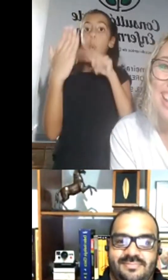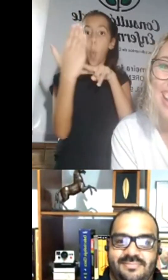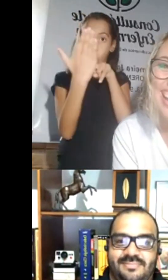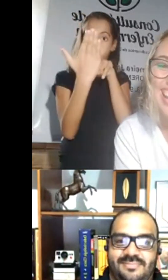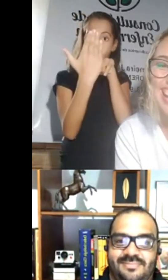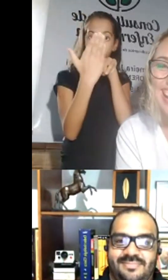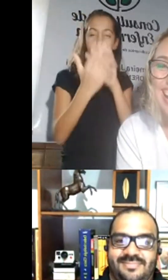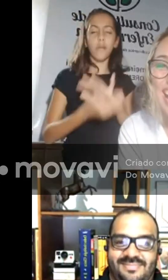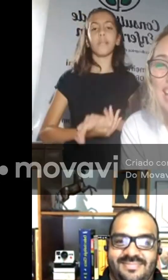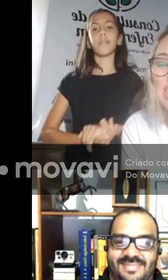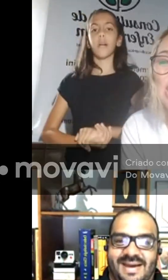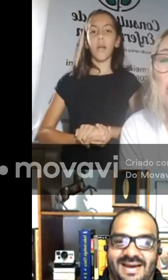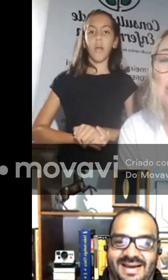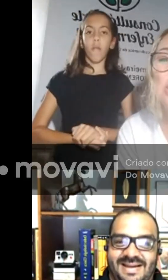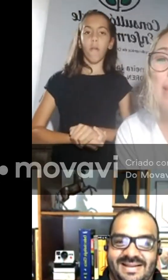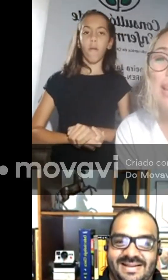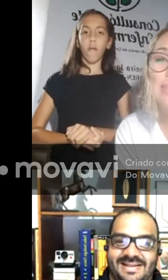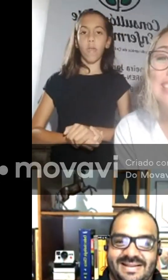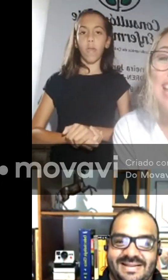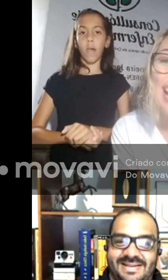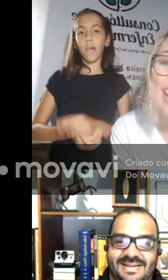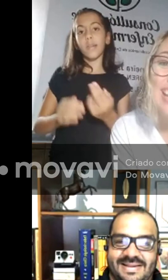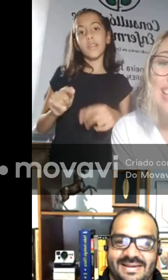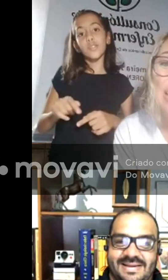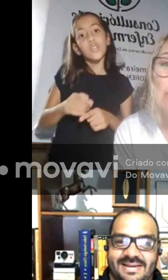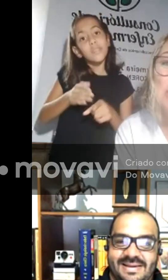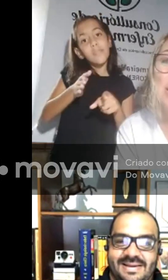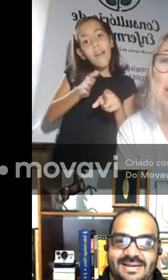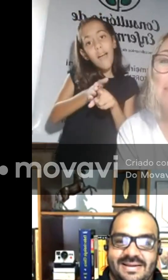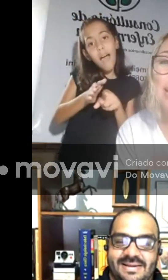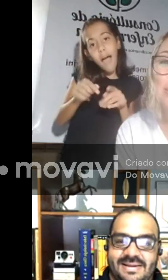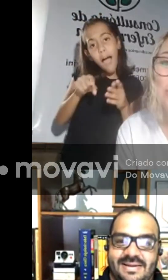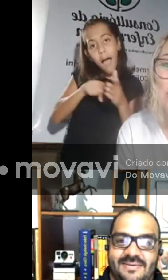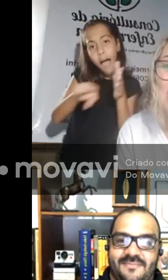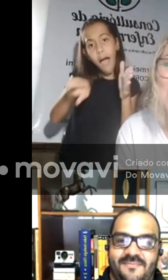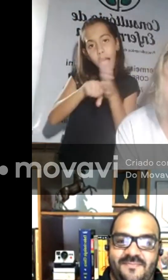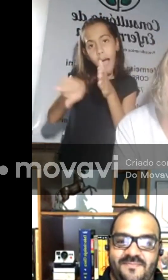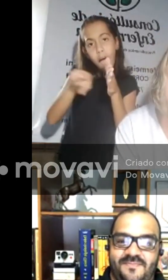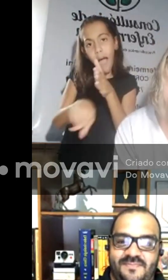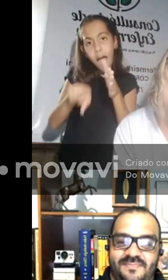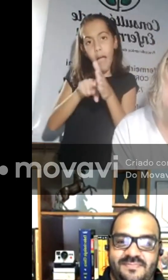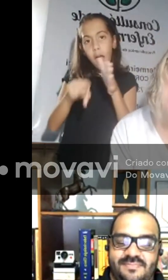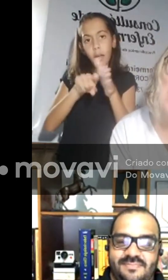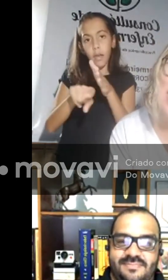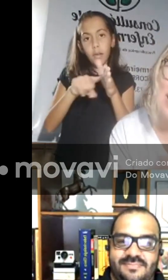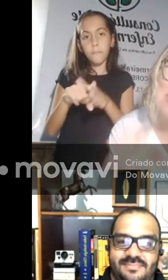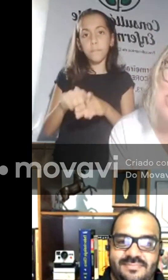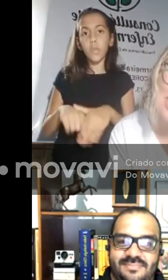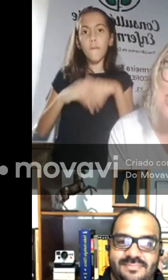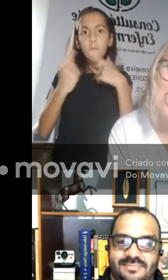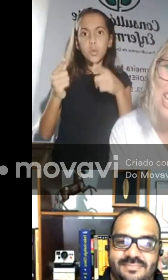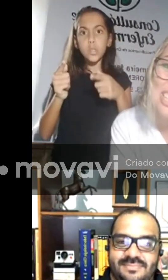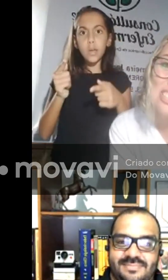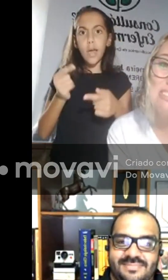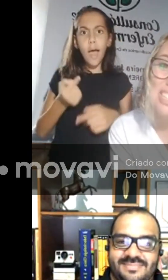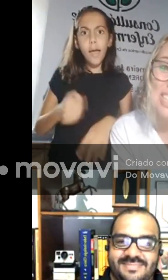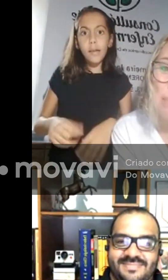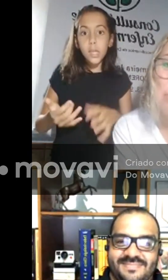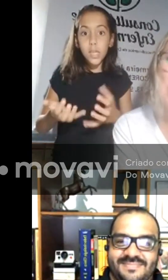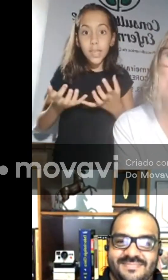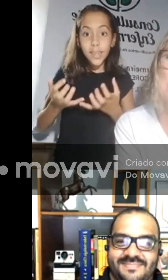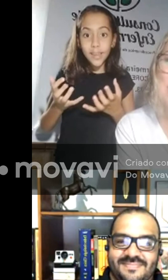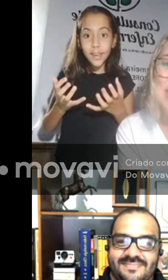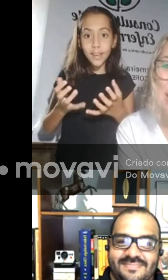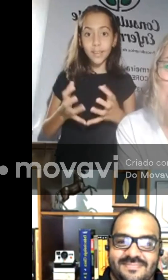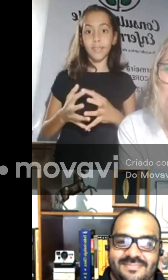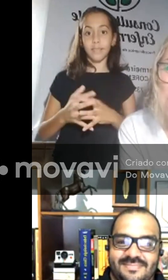né? A gente gosta de Uhum. perguntar, depois que acabar tudo isso, essa quarentena, o que é que você gostaria de fazer?